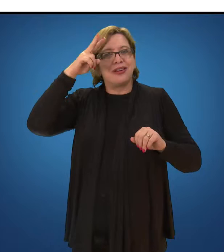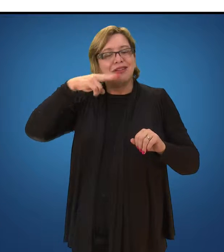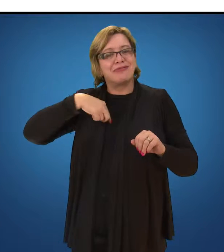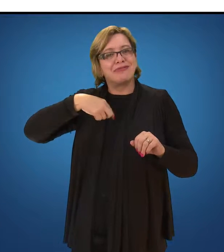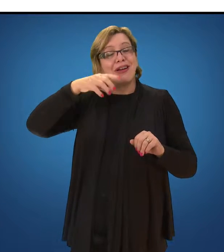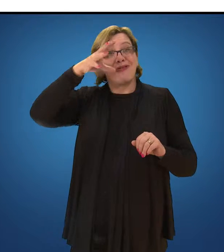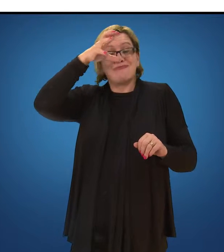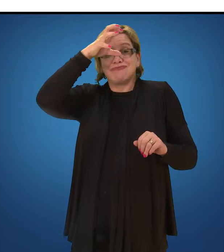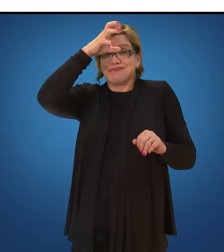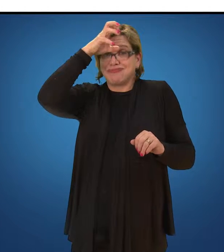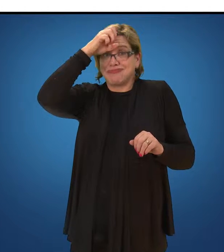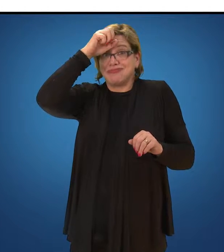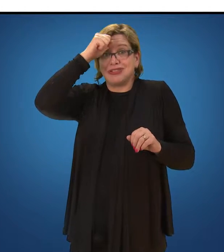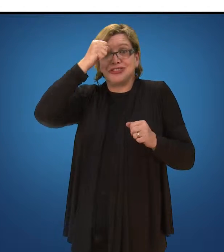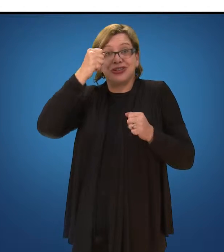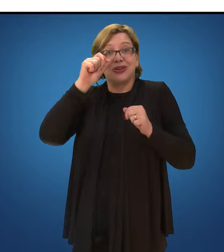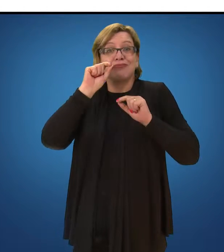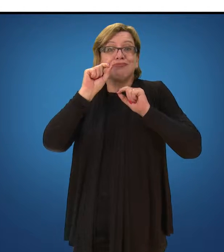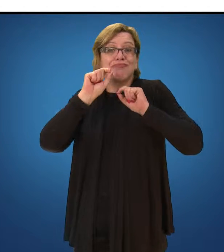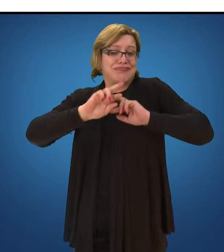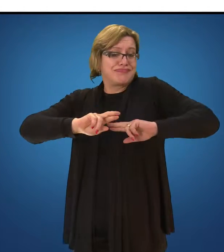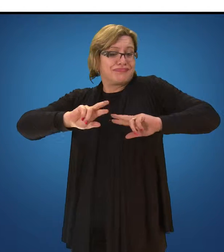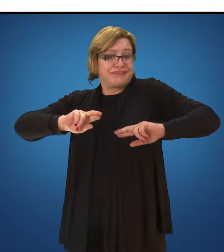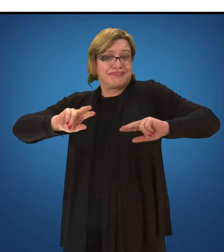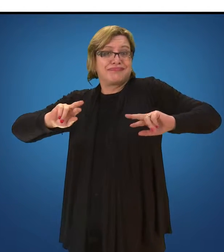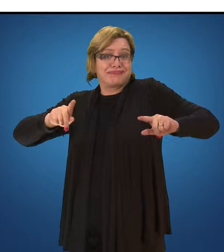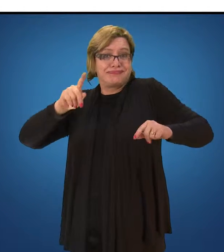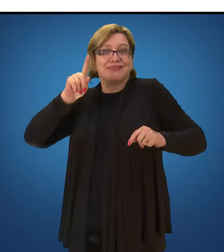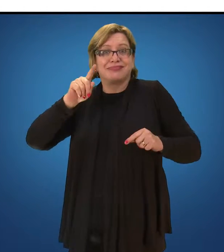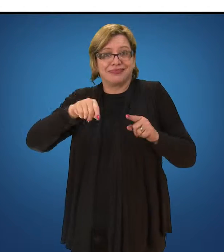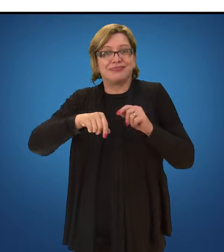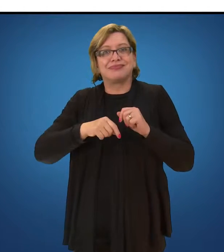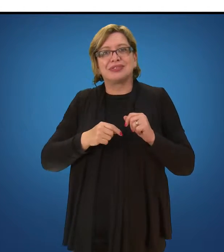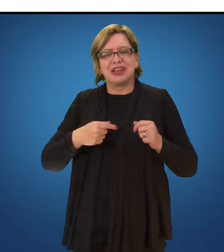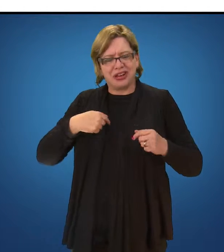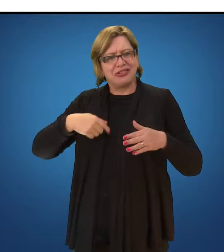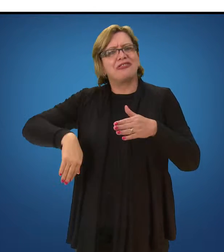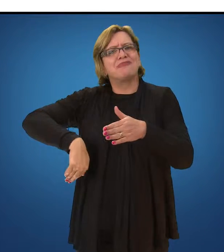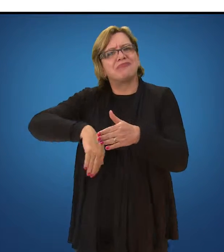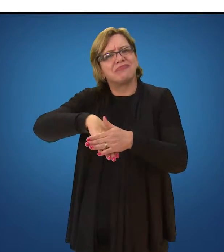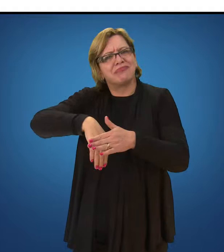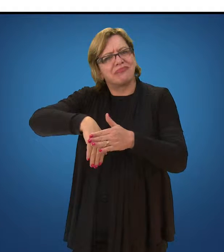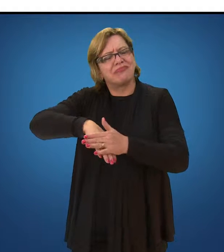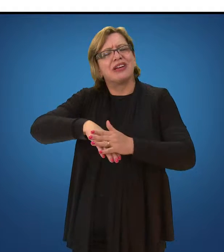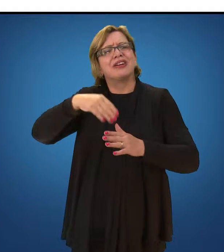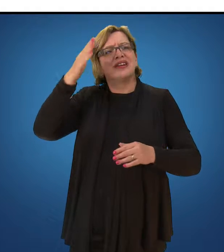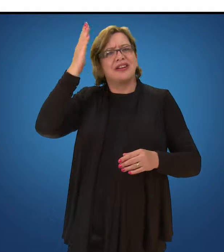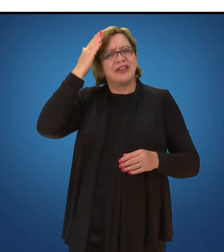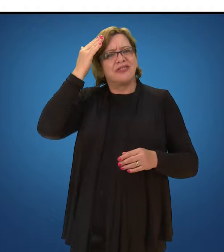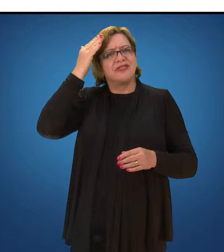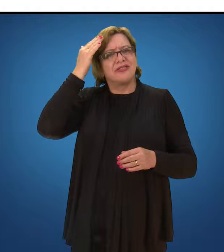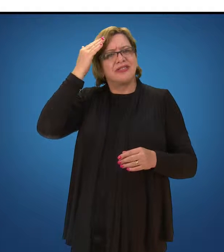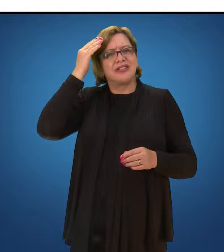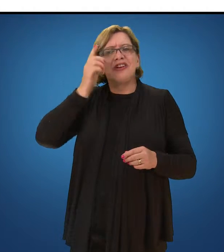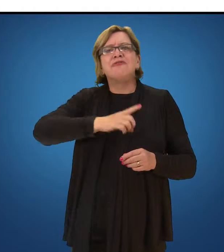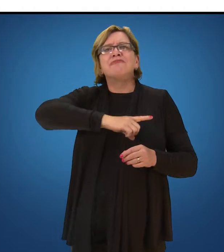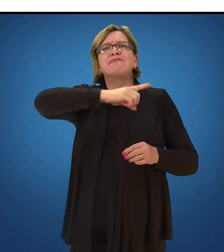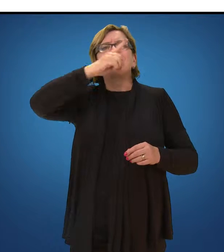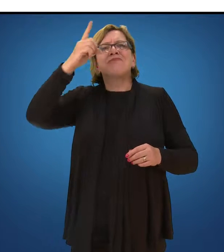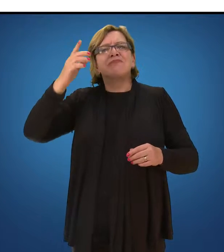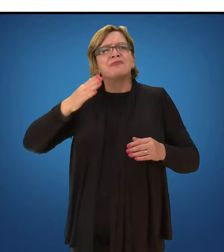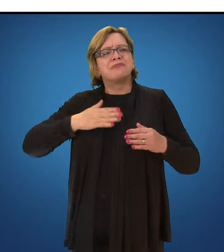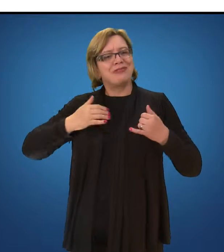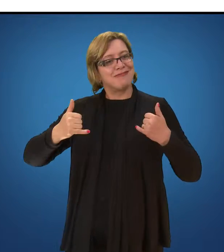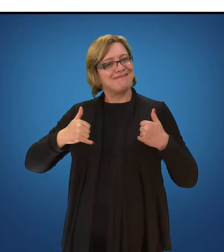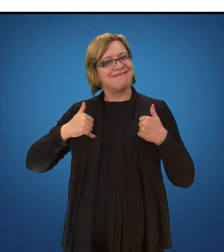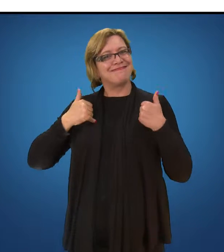aprendi, coisas muito diferentes. Eu sei como é jogar futebol, eu sei em que dia eu faço aniversário,